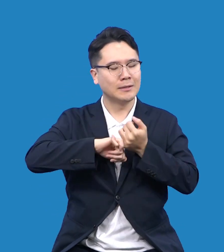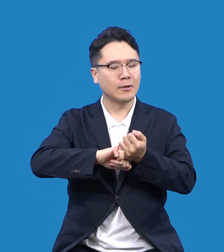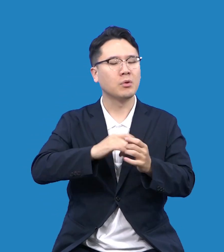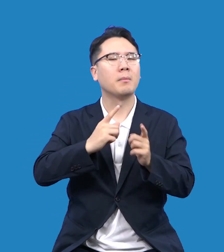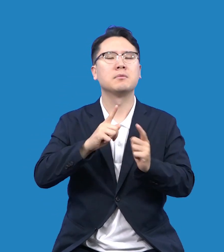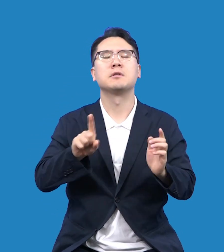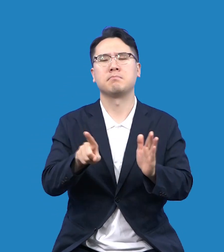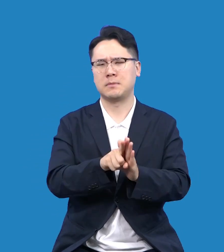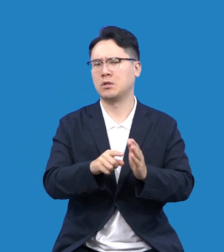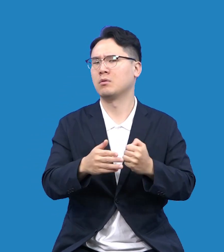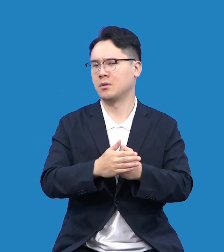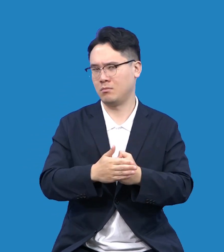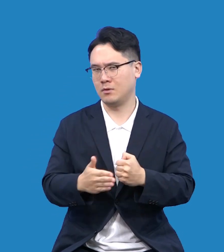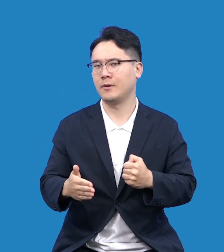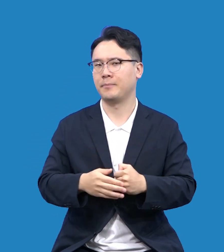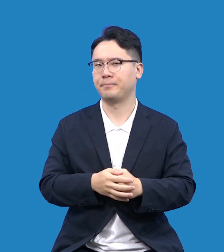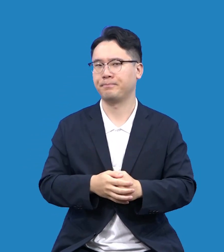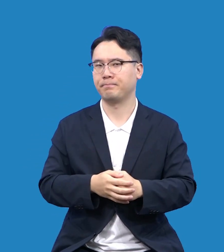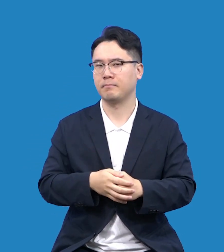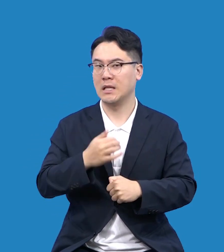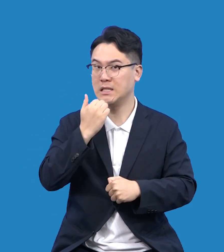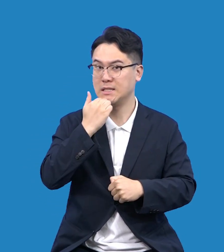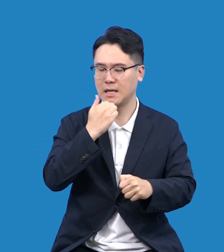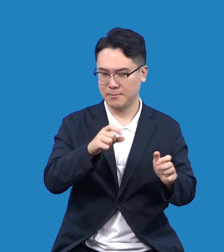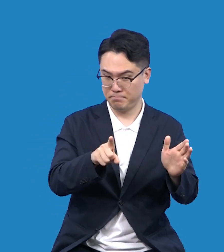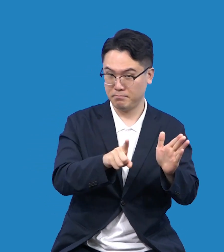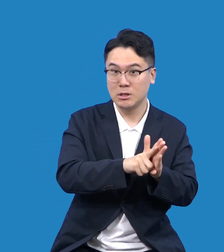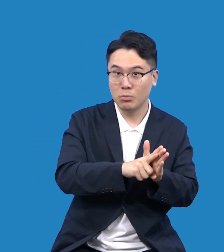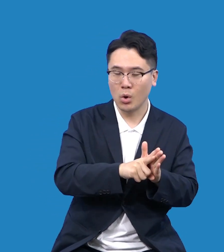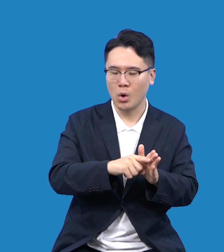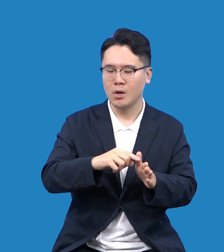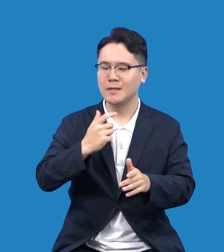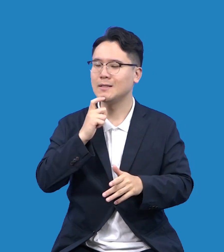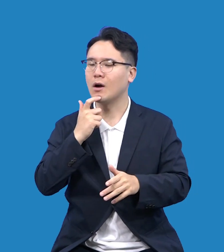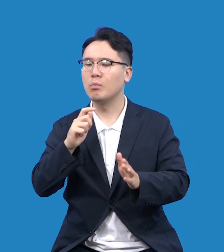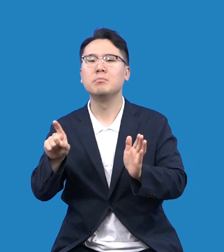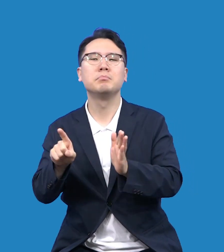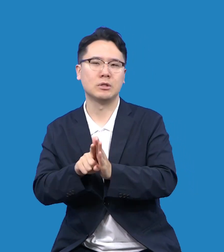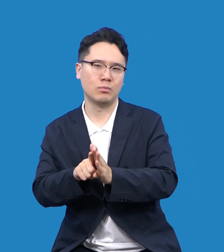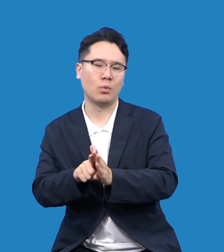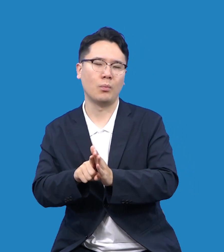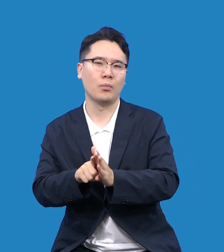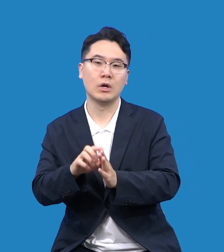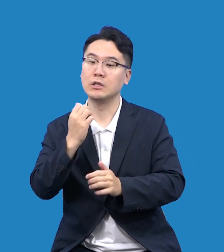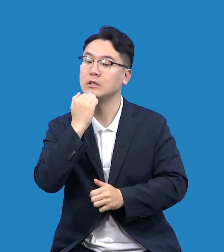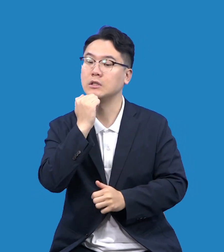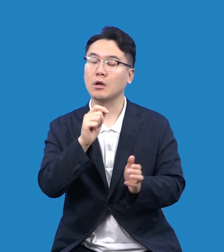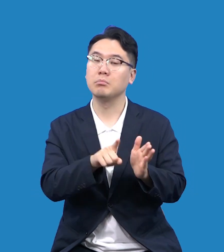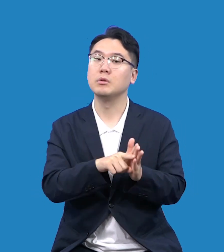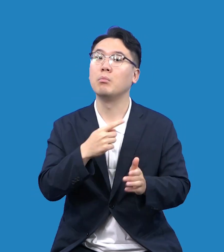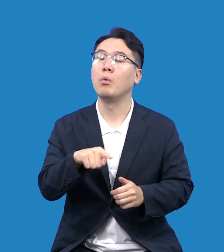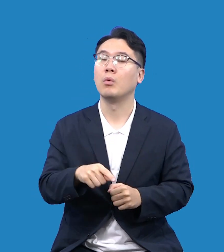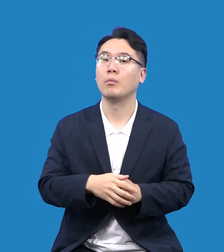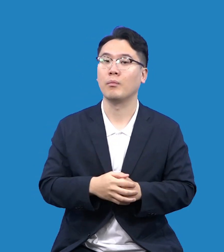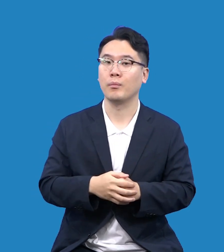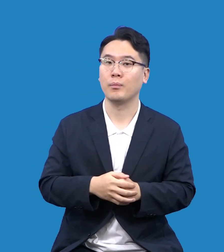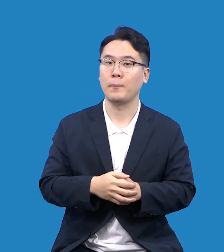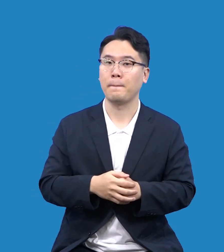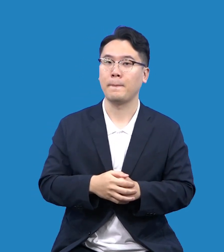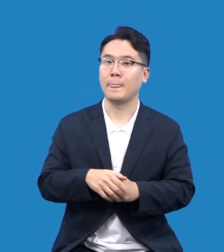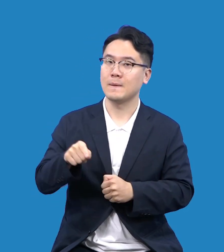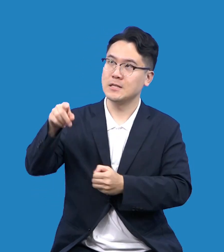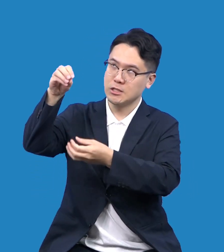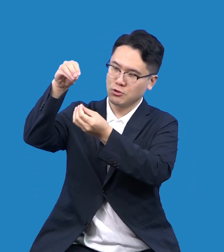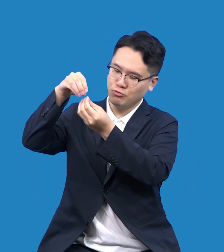이삭은 믿음으로, 야곱은 믿음으로 뭘 믿었어요? 자, 이삭은 그